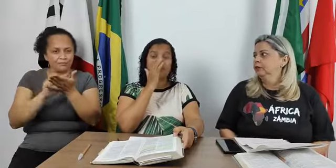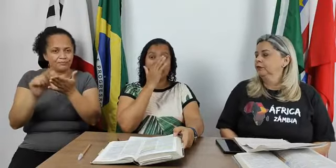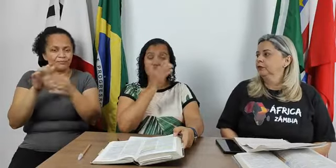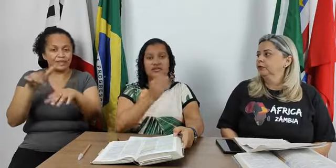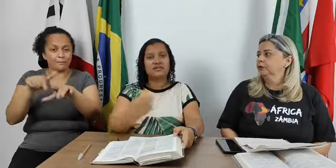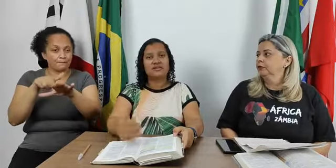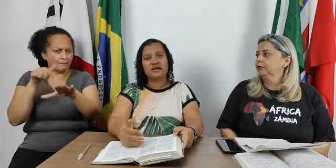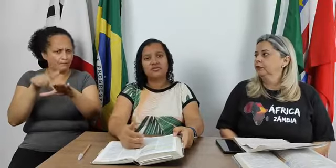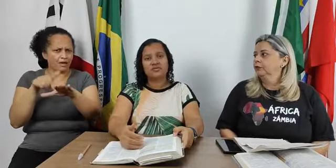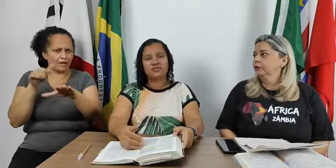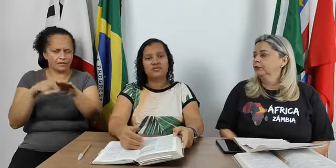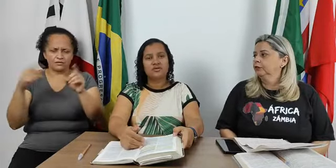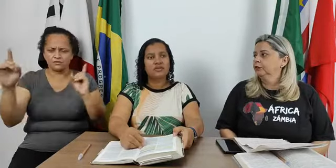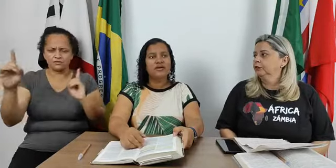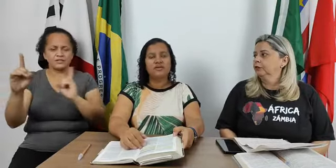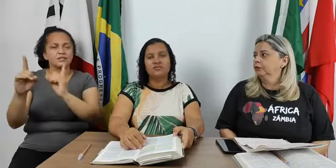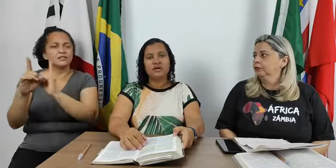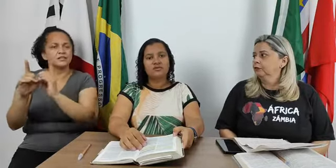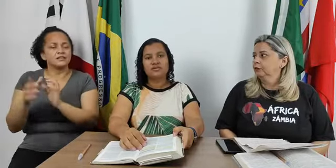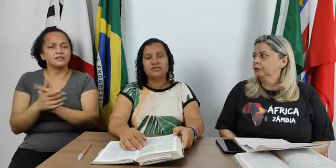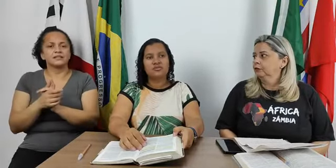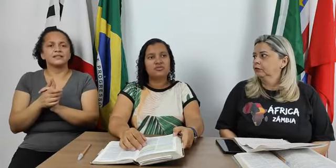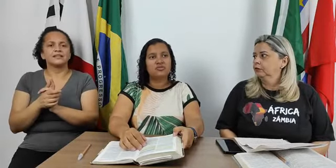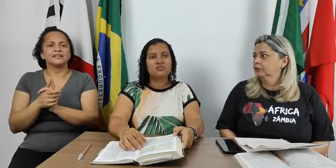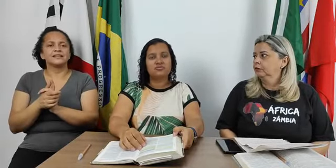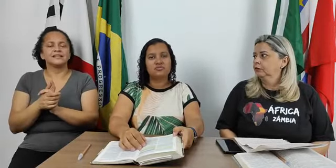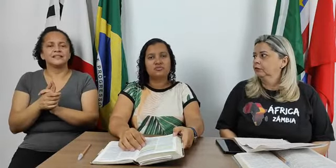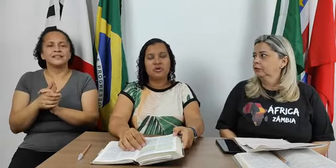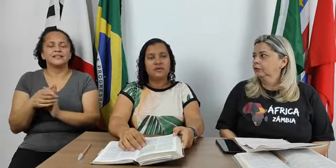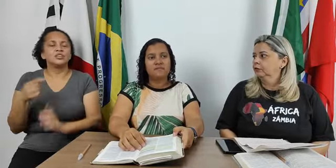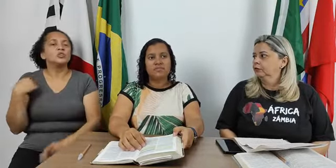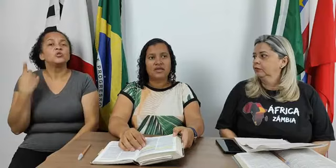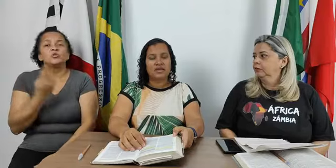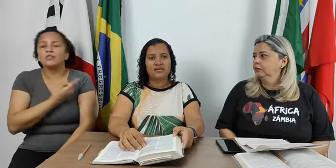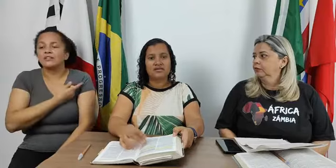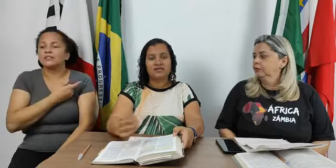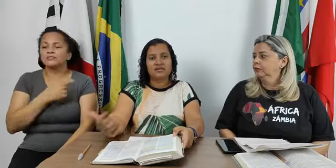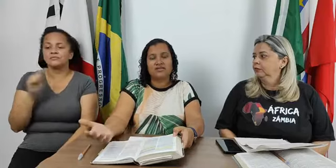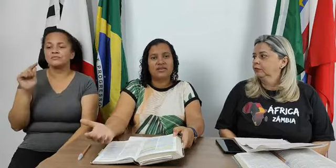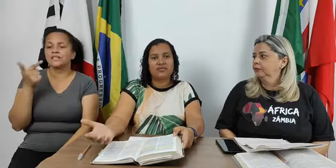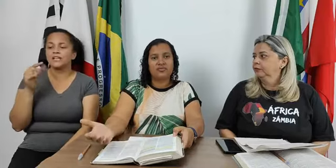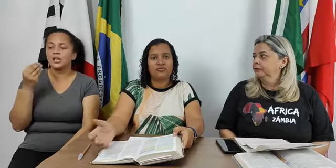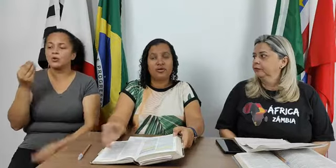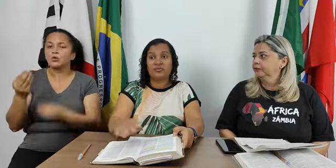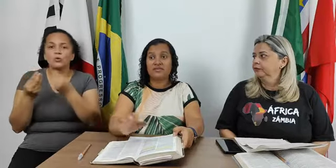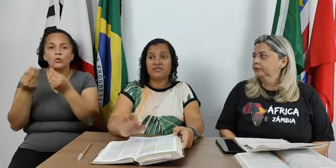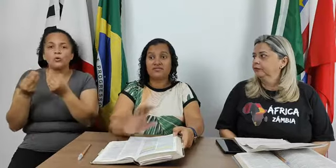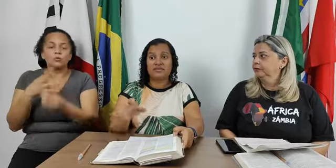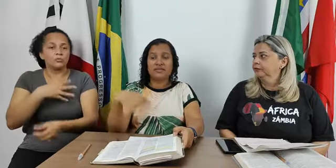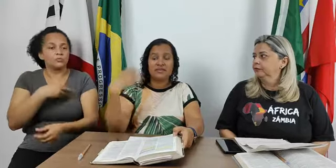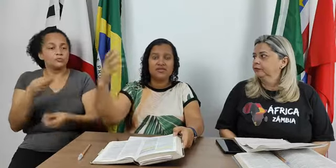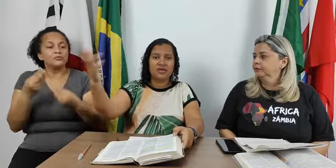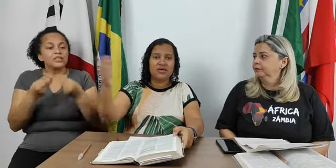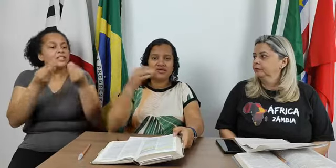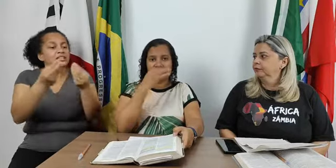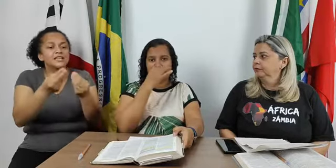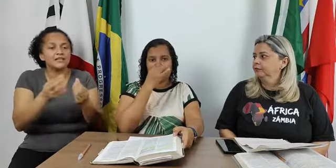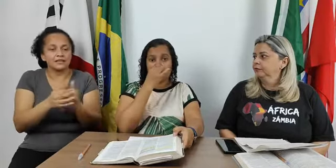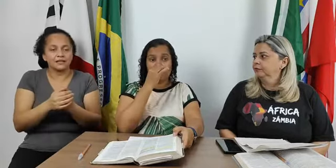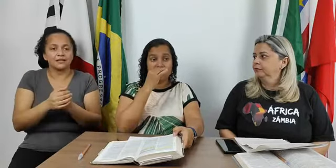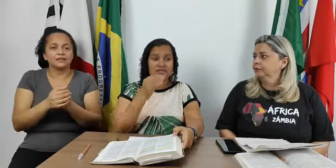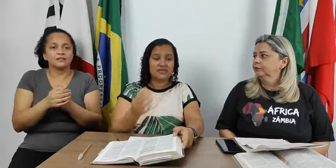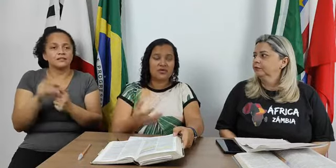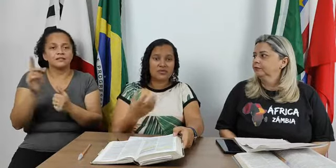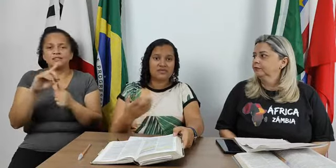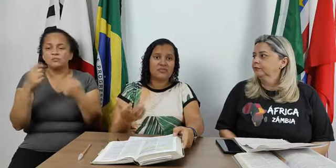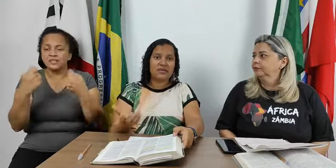teríamos coragem de entregar os nossos filhos. Irmãos, às vezes a gente você não entrega o seu filho, mas nem chega a esse